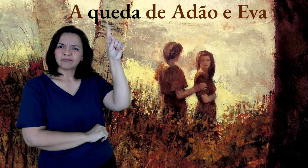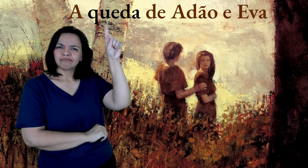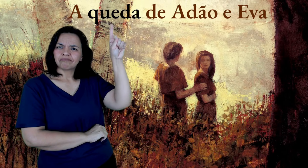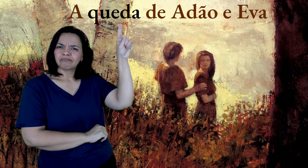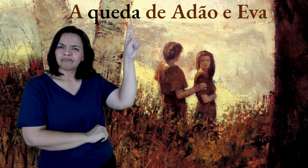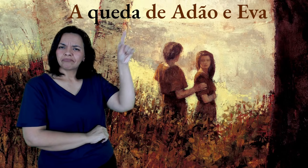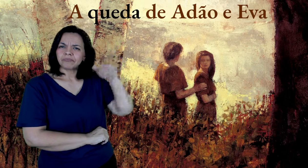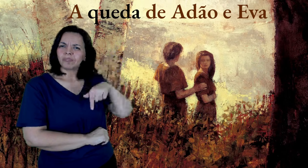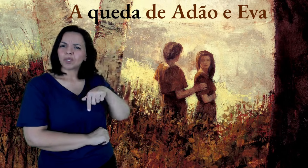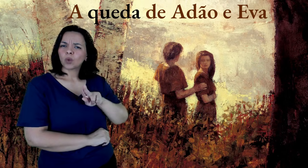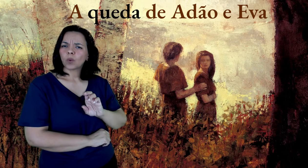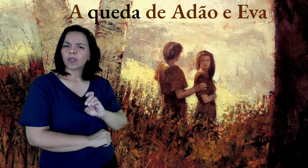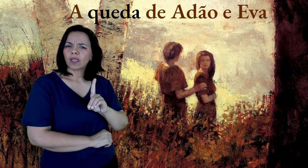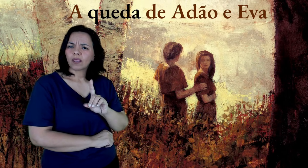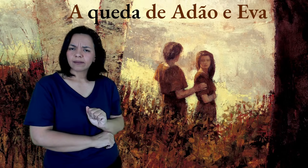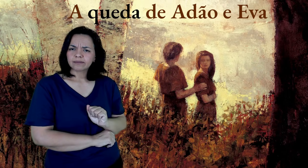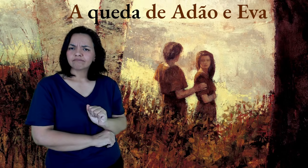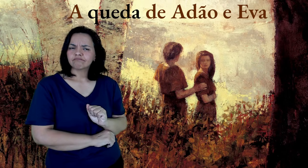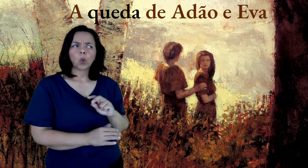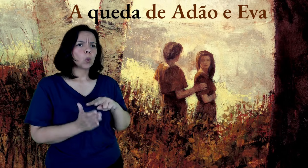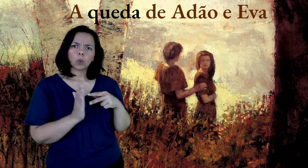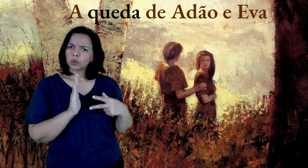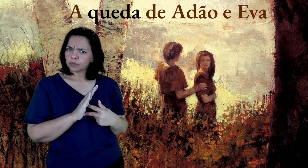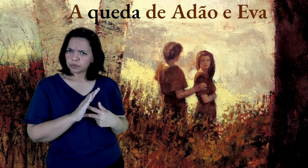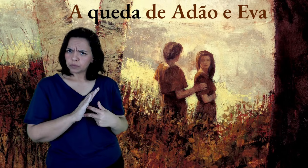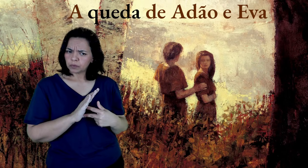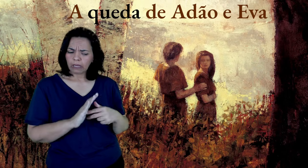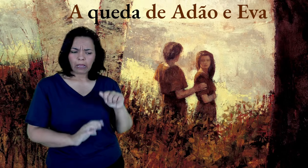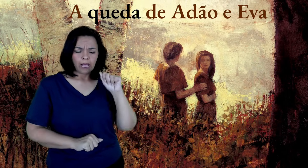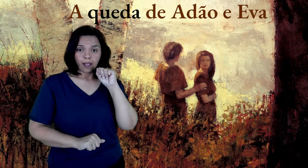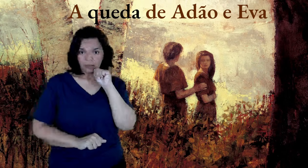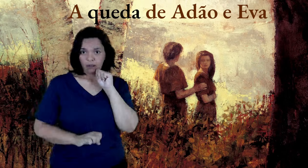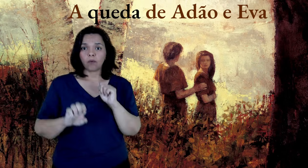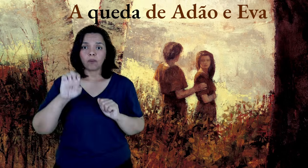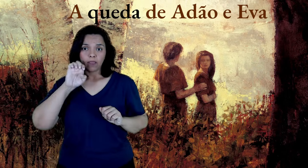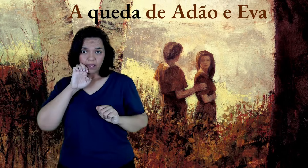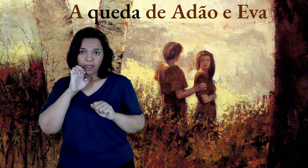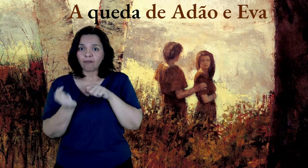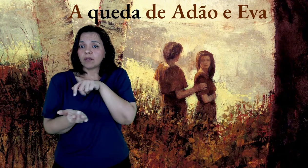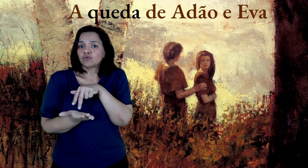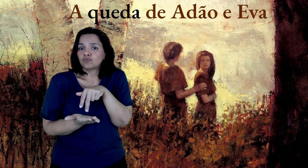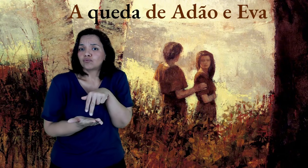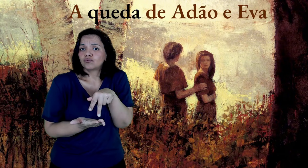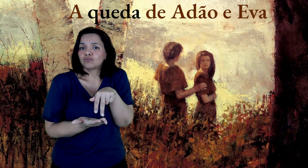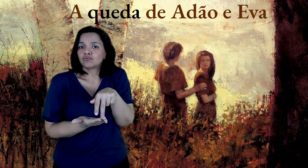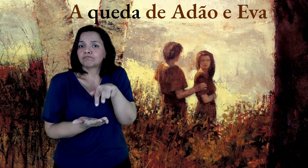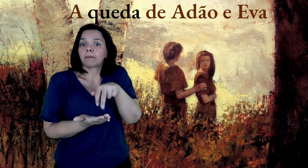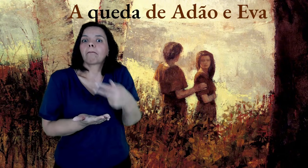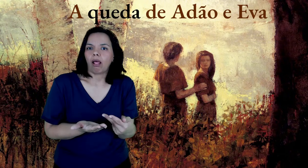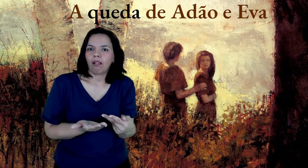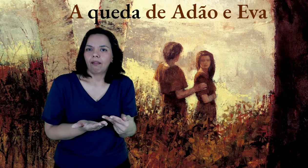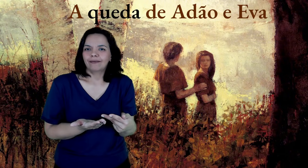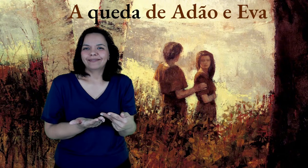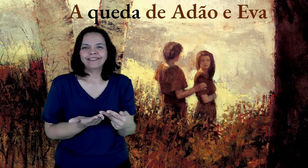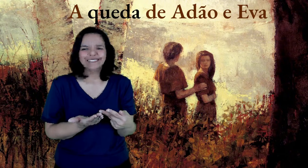Essa palavra aqui em preto, queda, o que ela significa? Que Adão e Eva elas estavam andando e